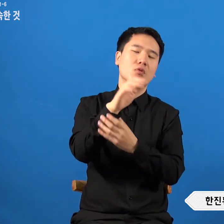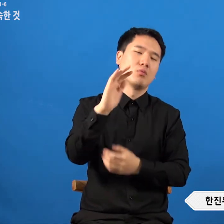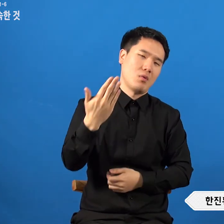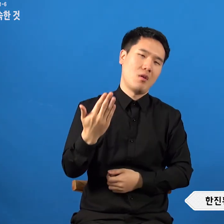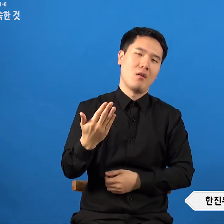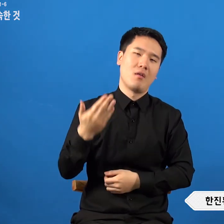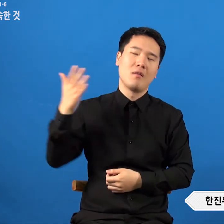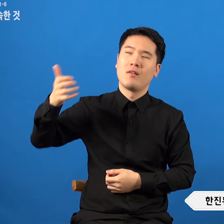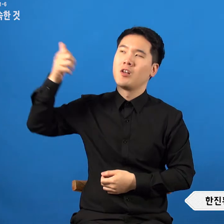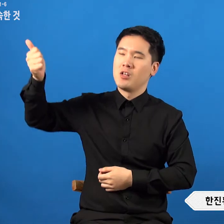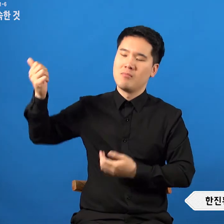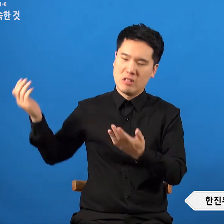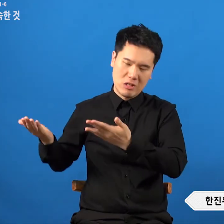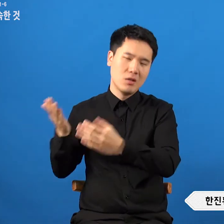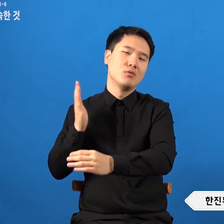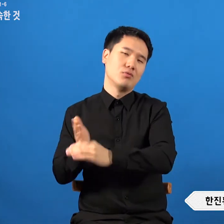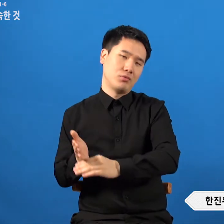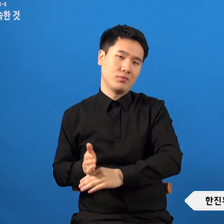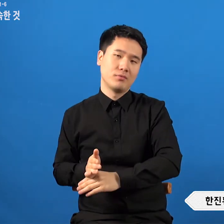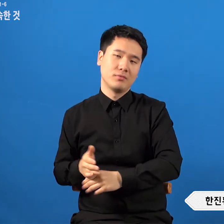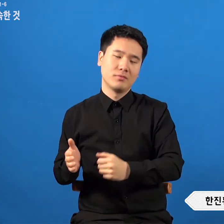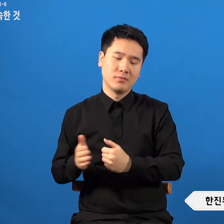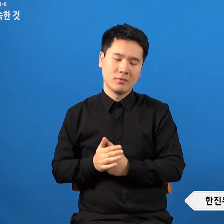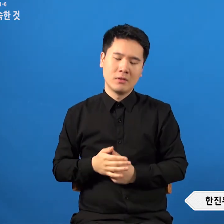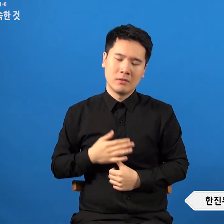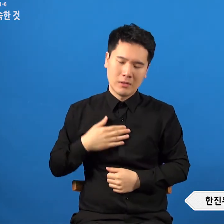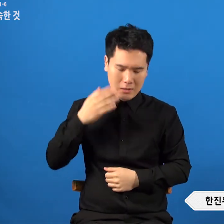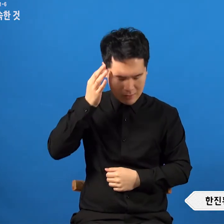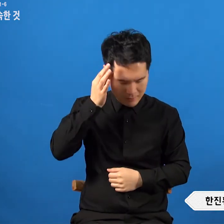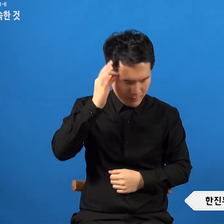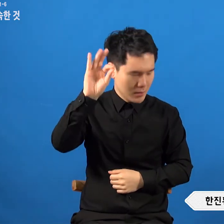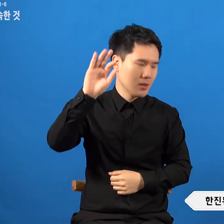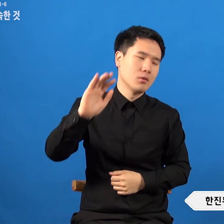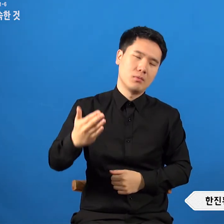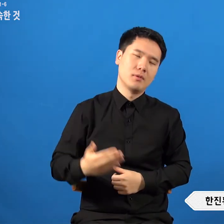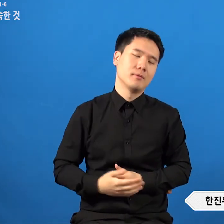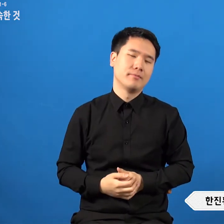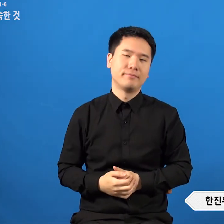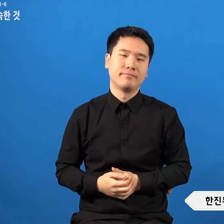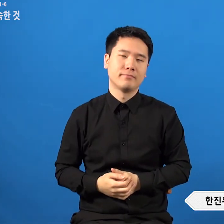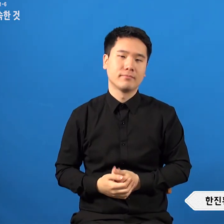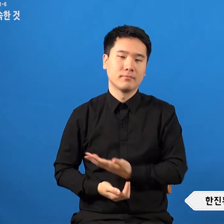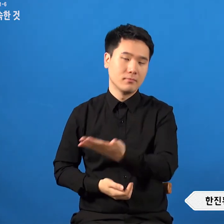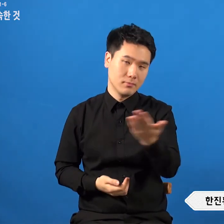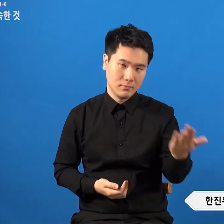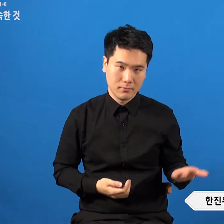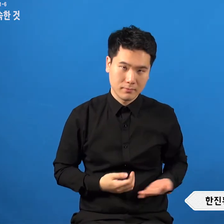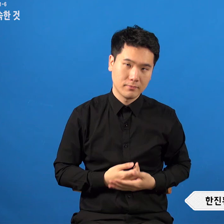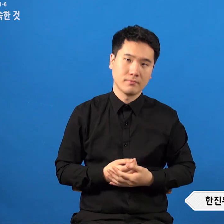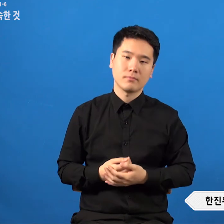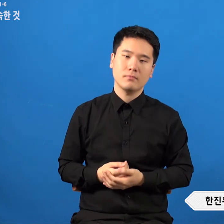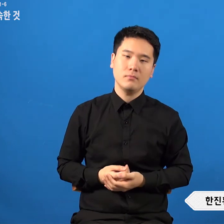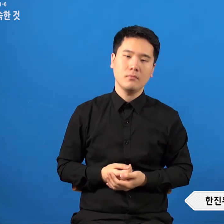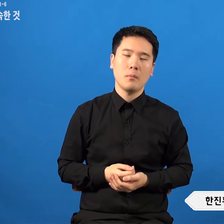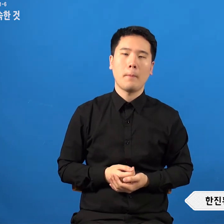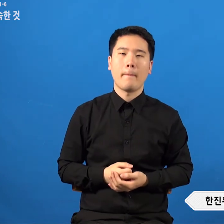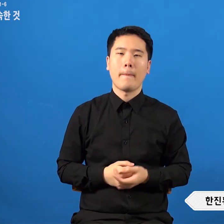하나님이 일하고 계신다. 그래서 다시 한번 깊이 깨달을 수가 있었습니다. 여러분,